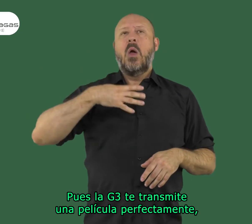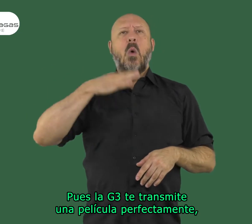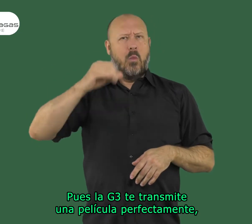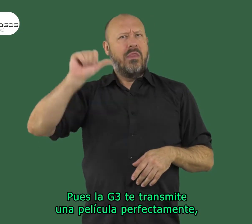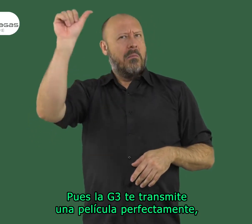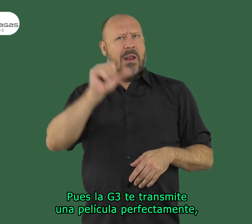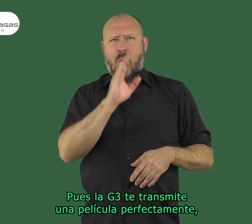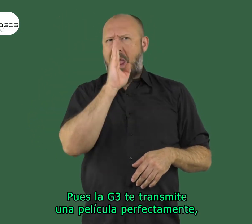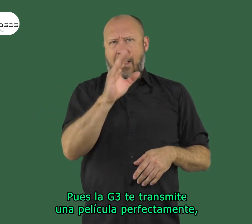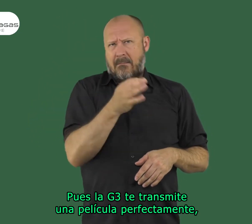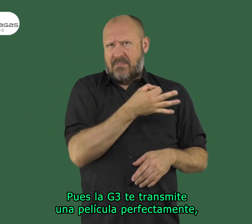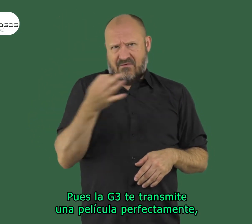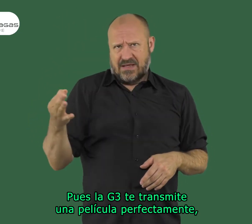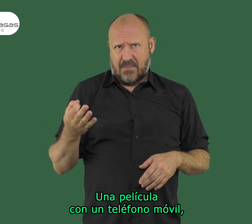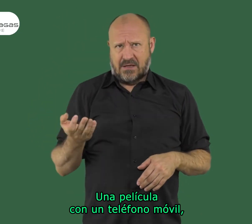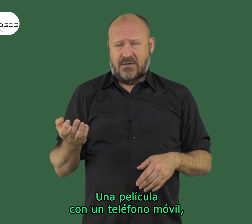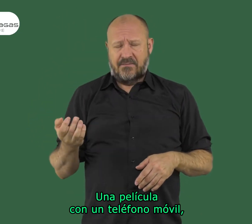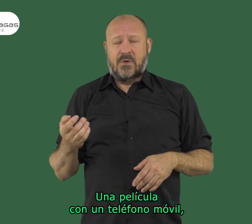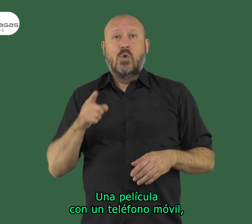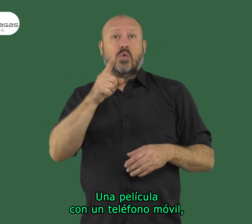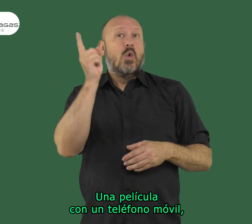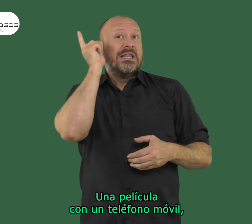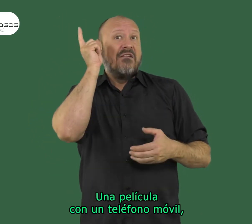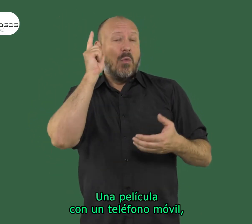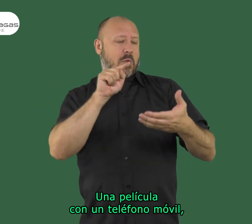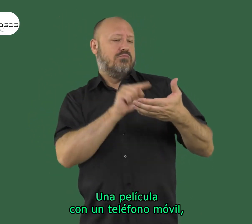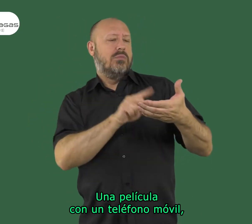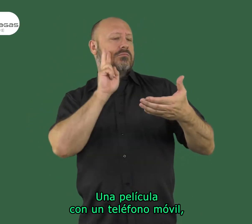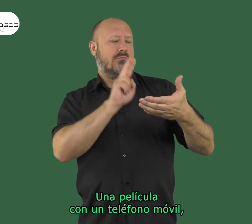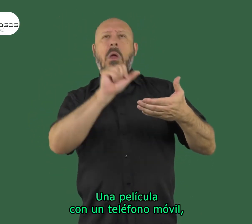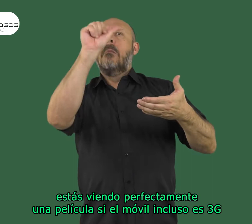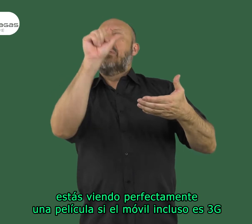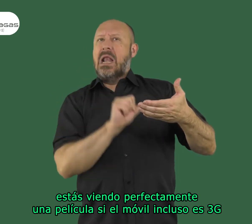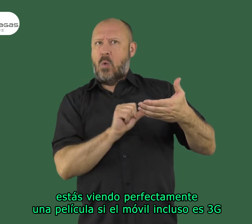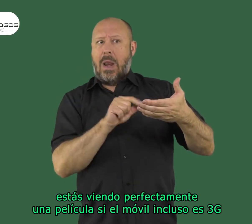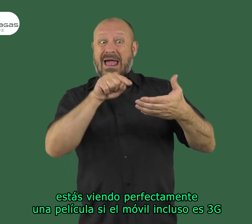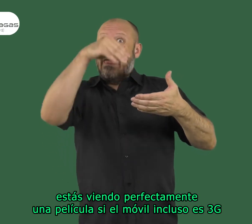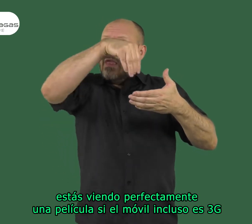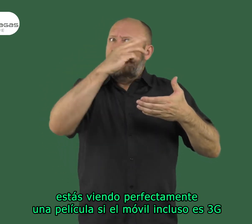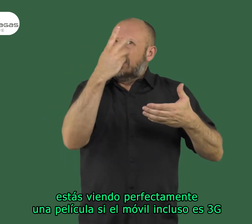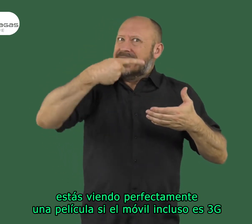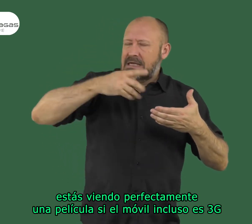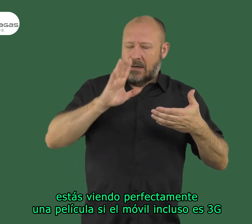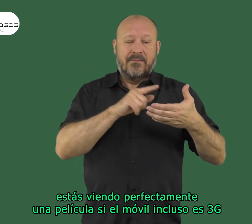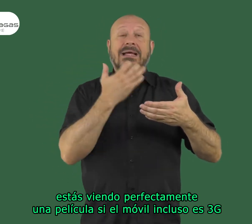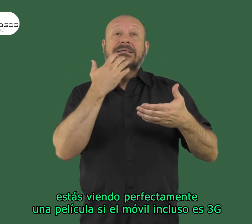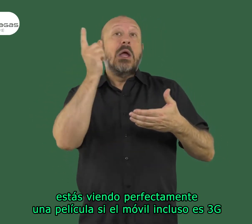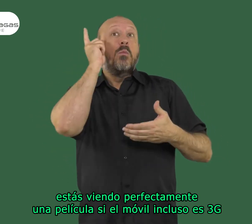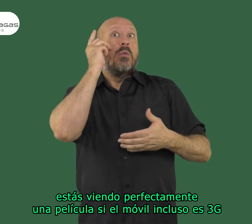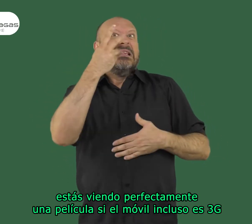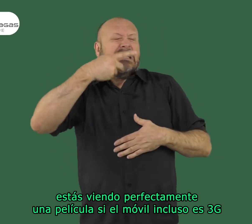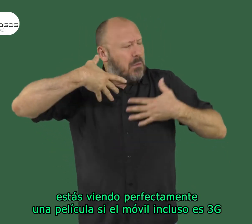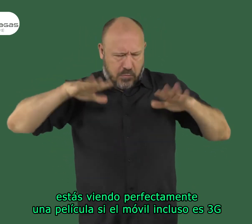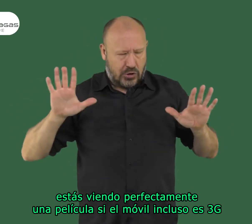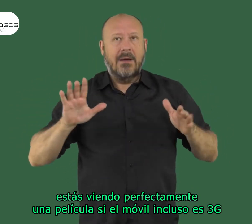G3 te transmite una película perfectamente, una película, tú con un teléfono móvil estás viendo perfectamente una película,